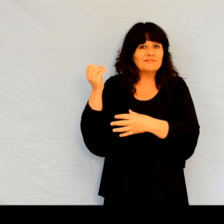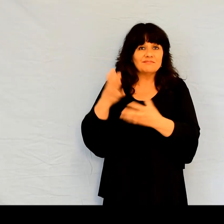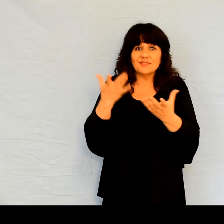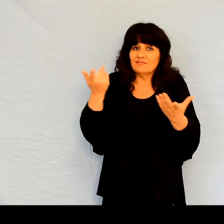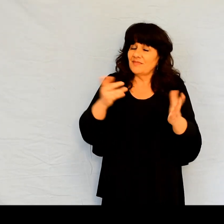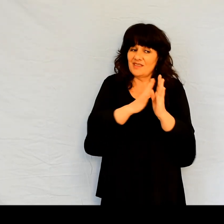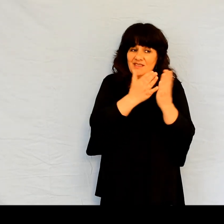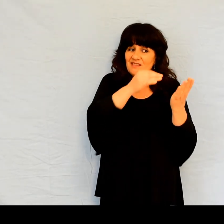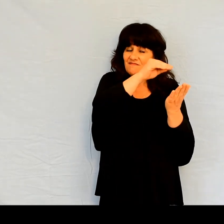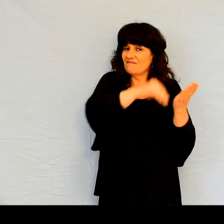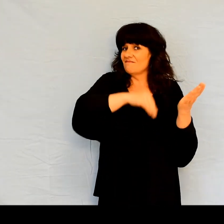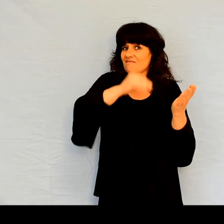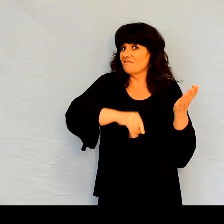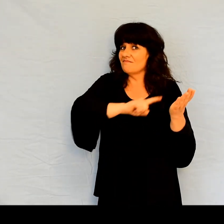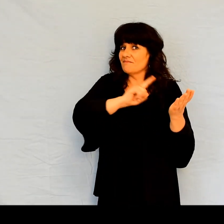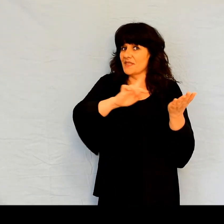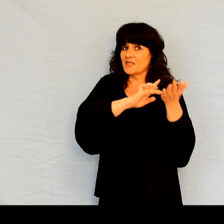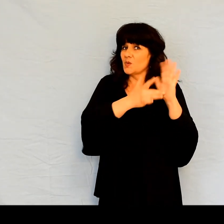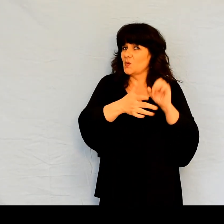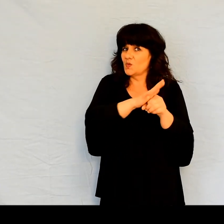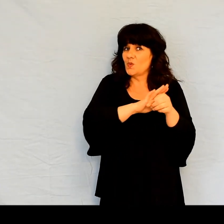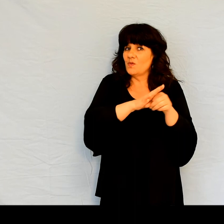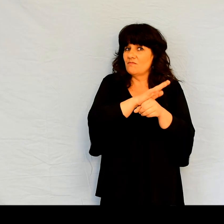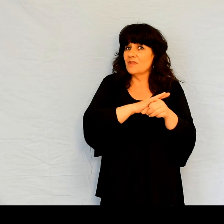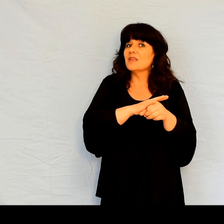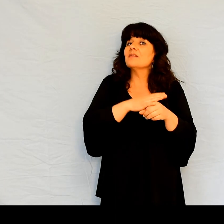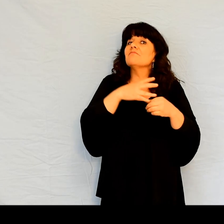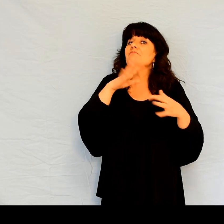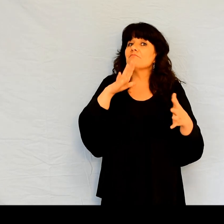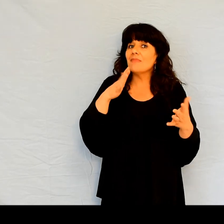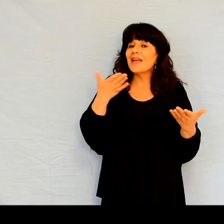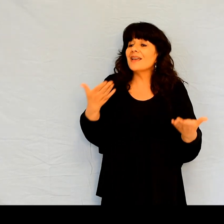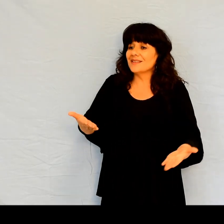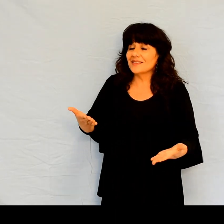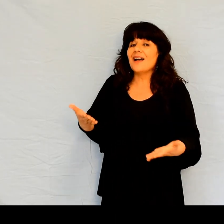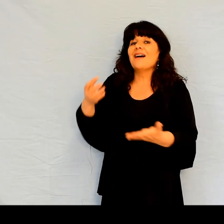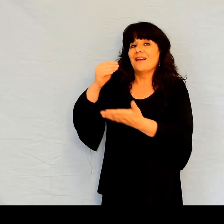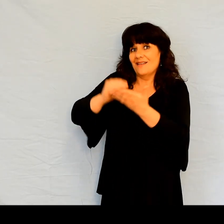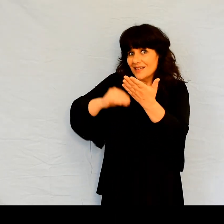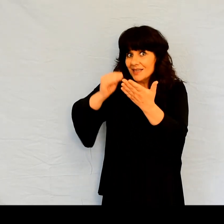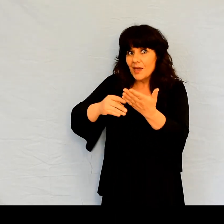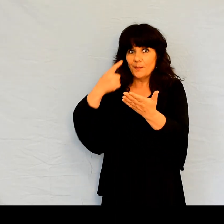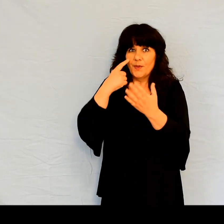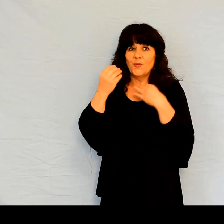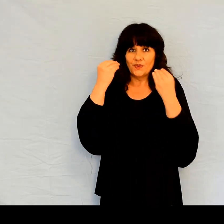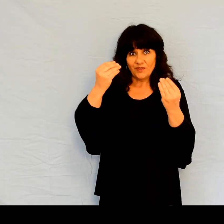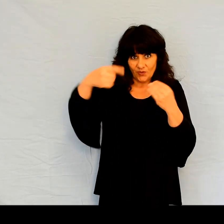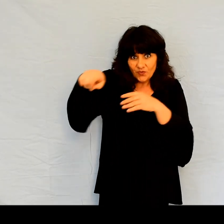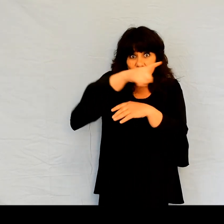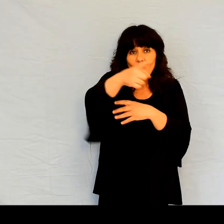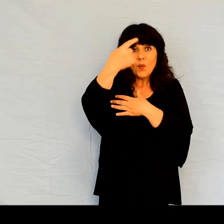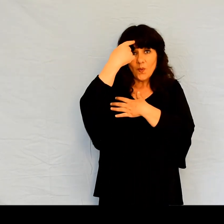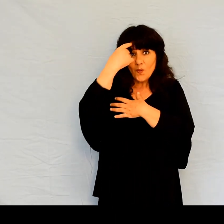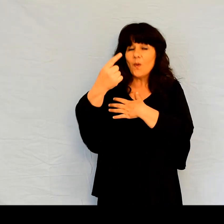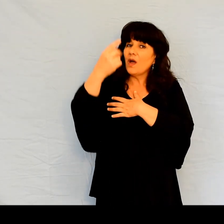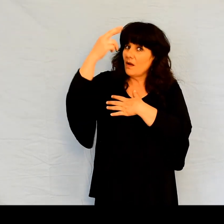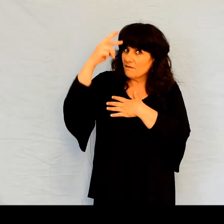livre. Mais ceux-là ont été écrits pour que vous croyiez que Jésus est le Christ,